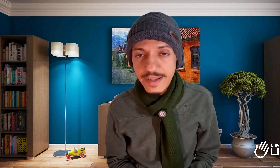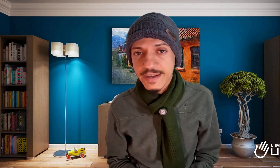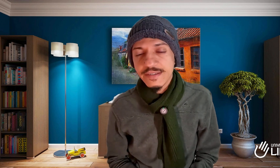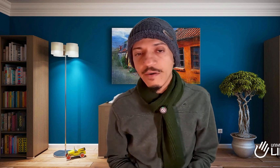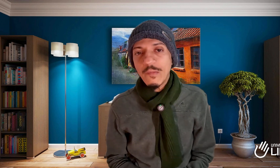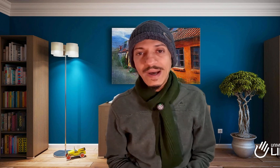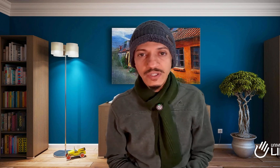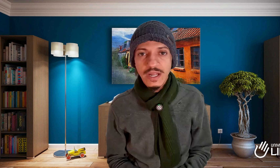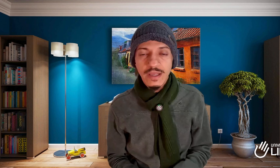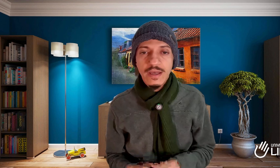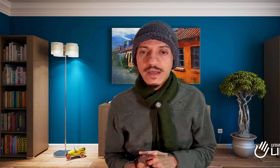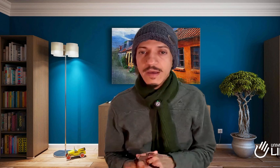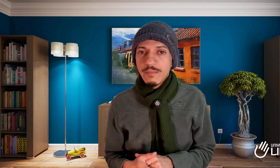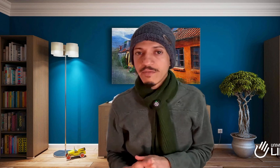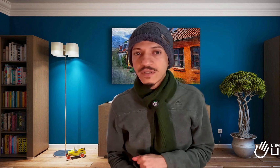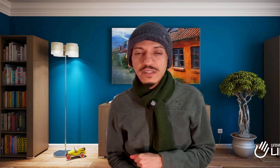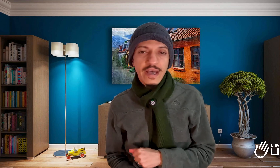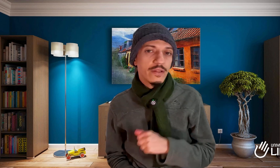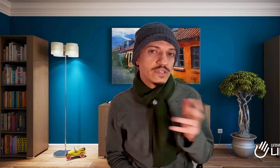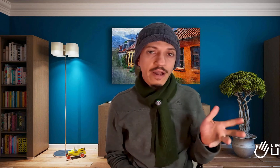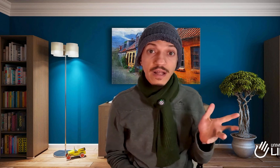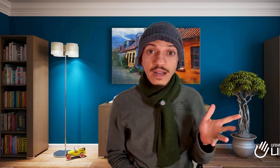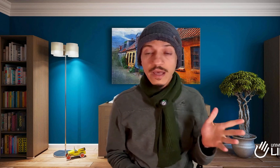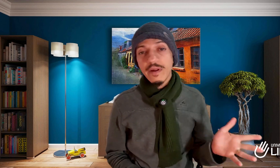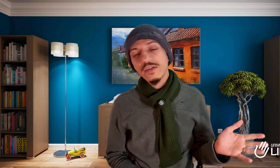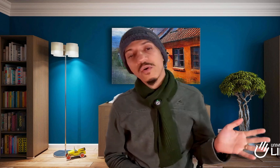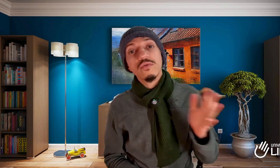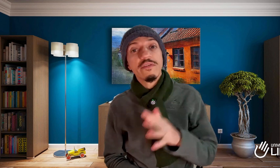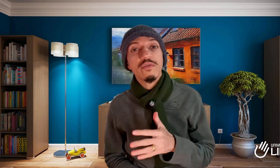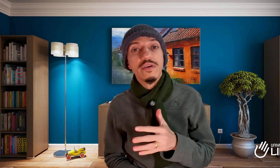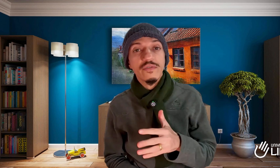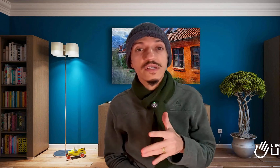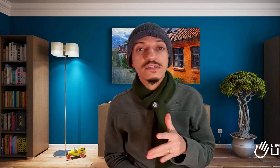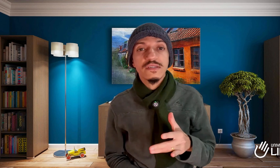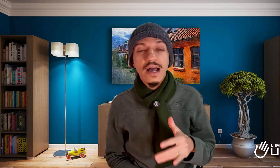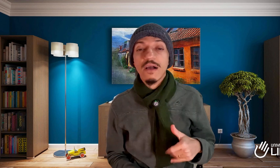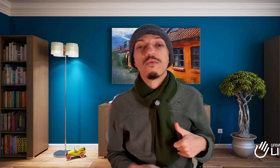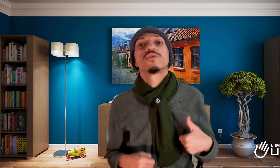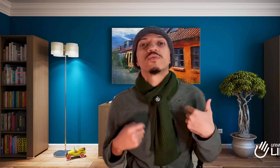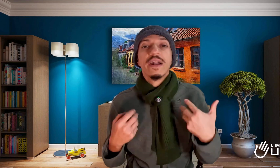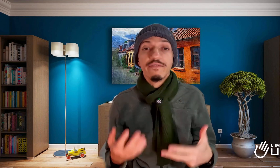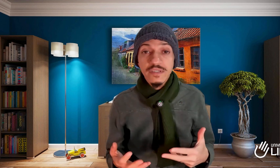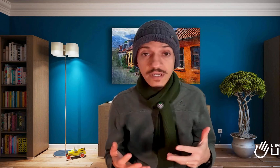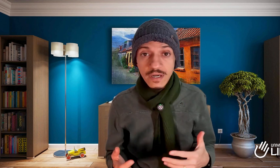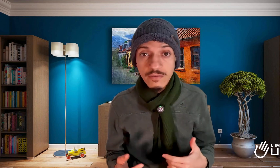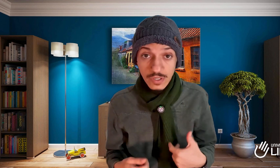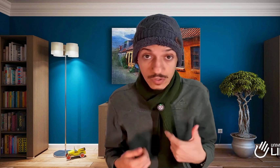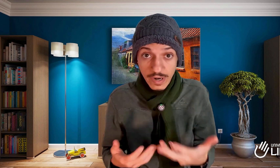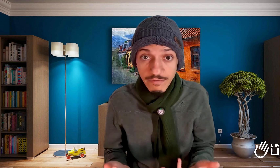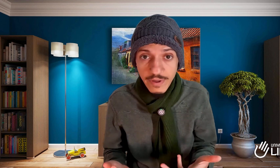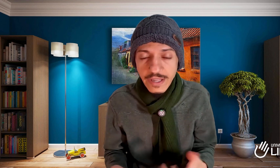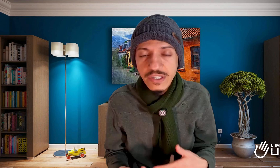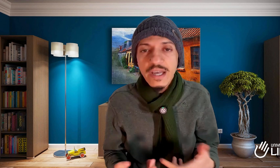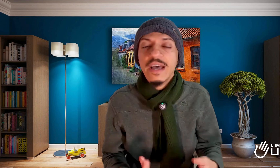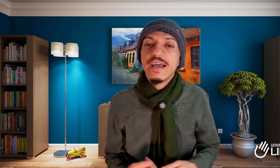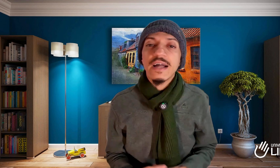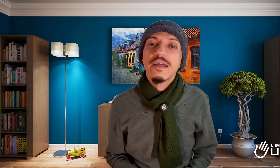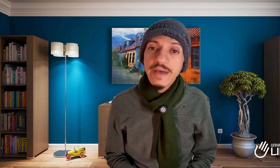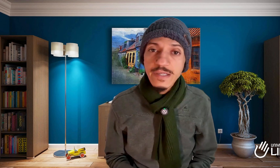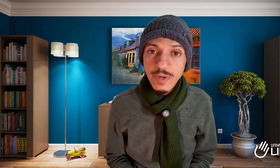que eu compartilhei para você sair do zero da Libras ou do nível que você está, continuar avançando, se tornar fluente e até mesmo